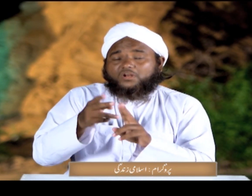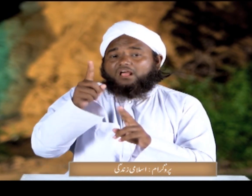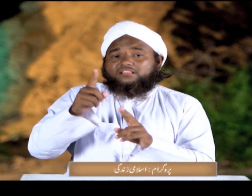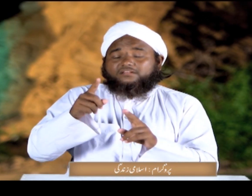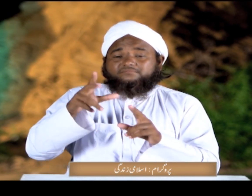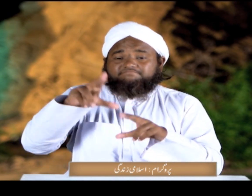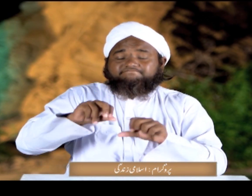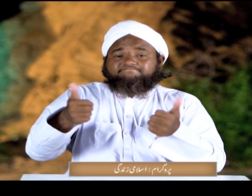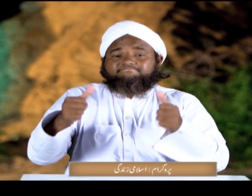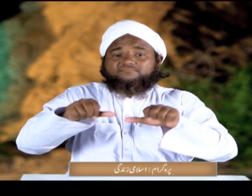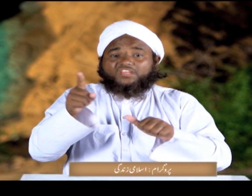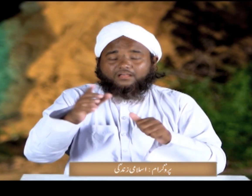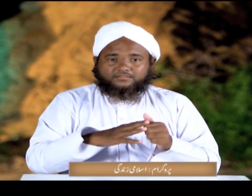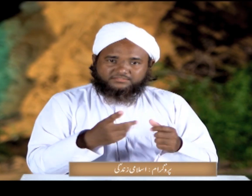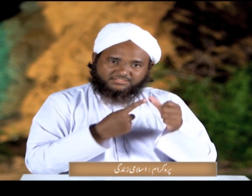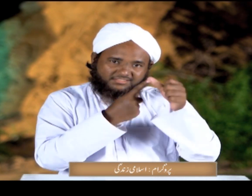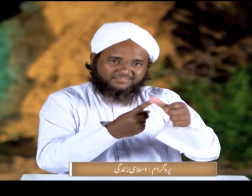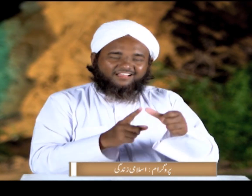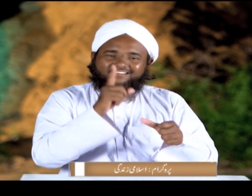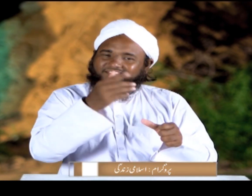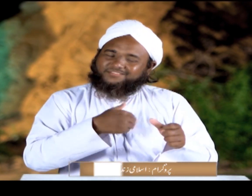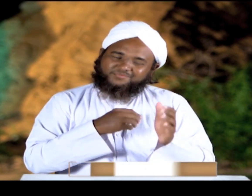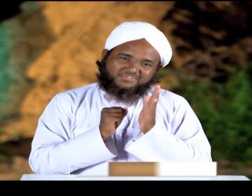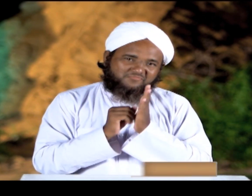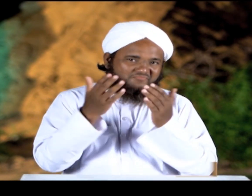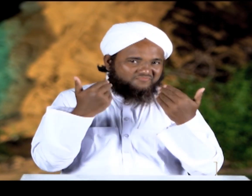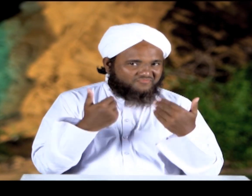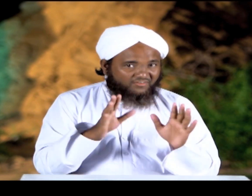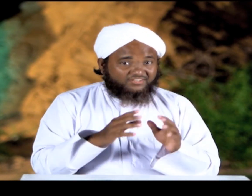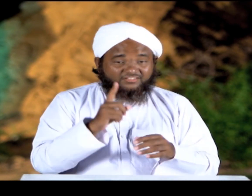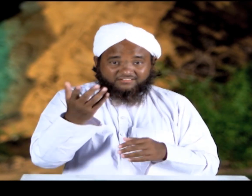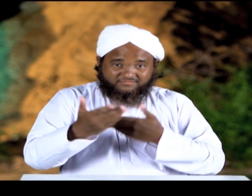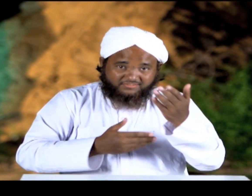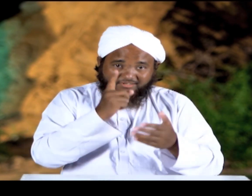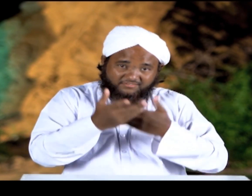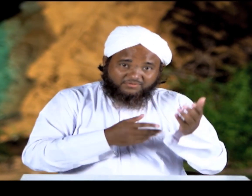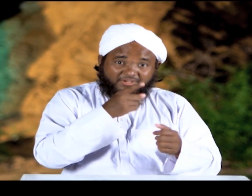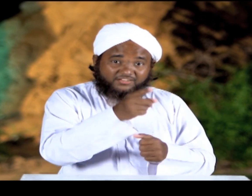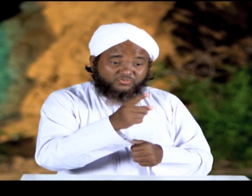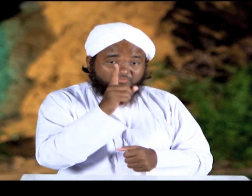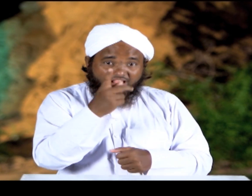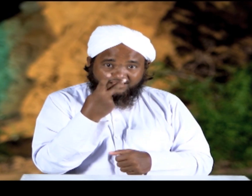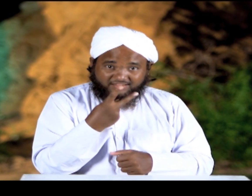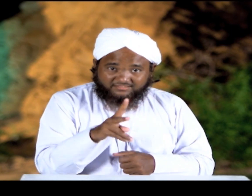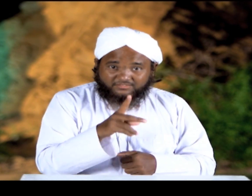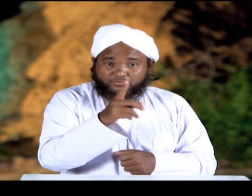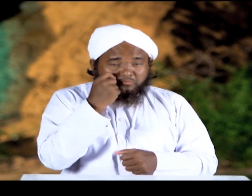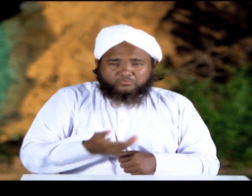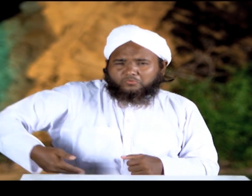کیا معاملہ فرمایا؟ جواب دیا، اللہ پاک نے مجھے بخش دیا اور ارشاد فرمایا تم کو بلکہ تمہارے جنازے میں جو جو